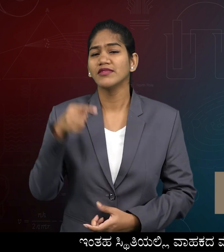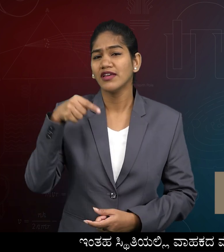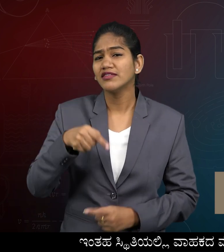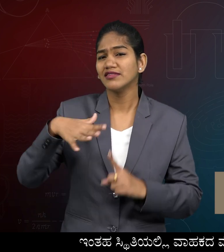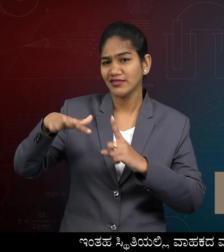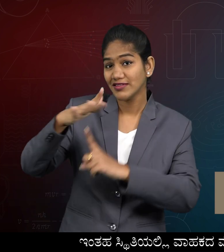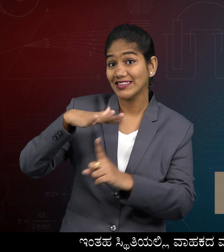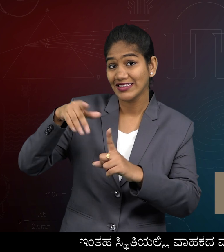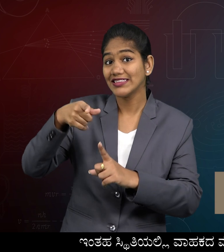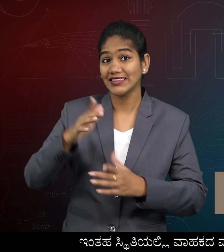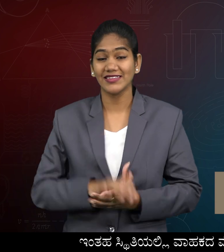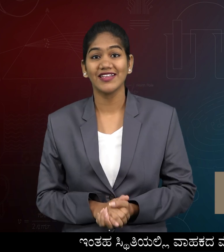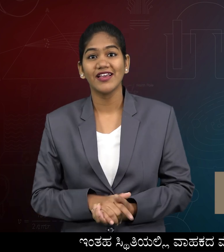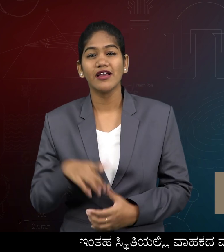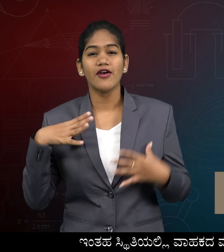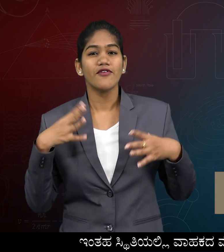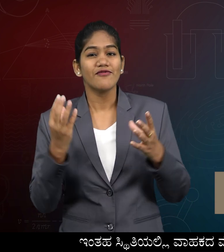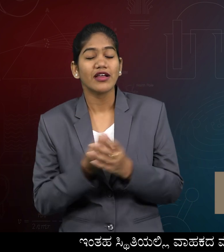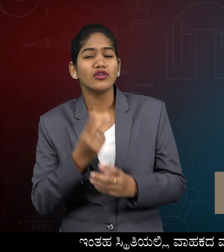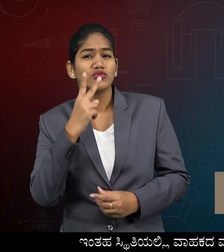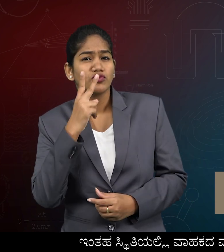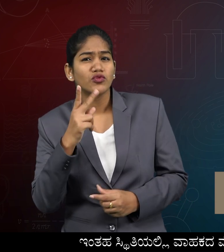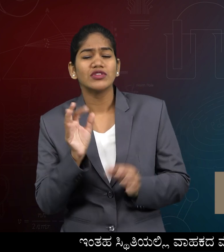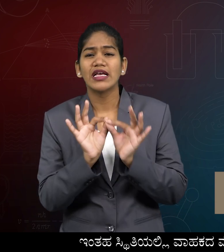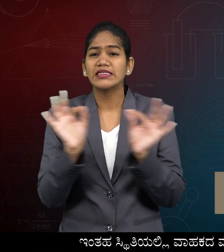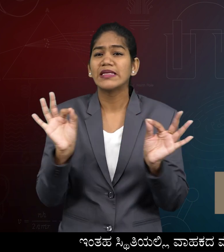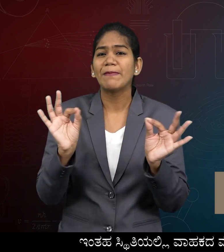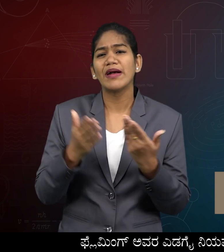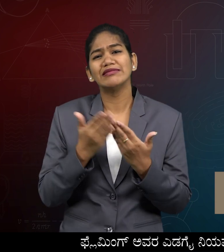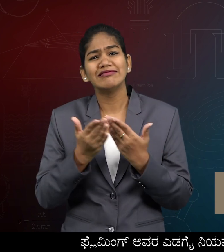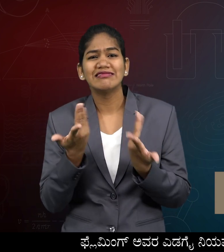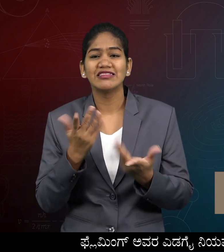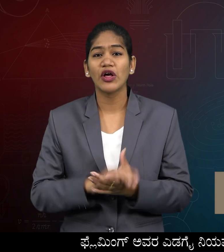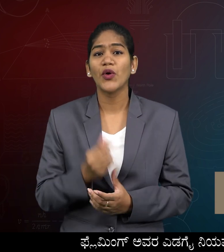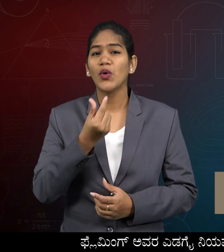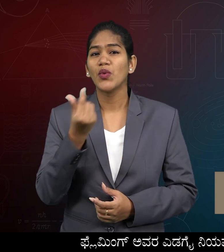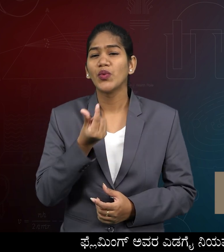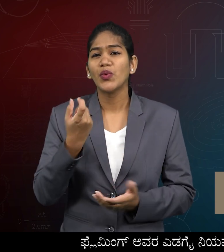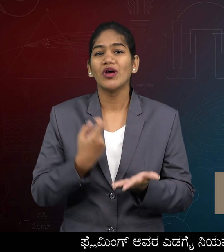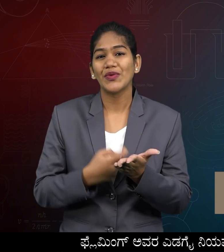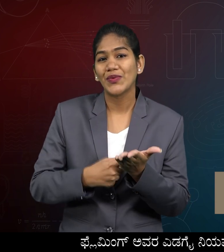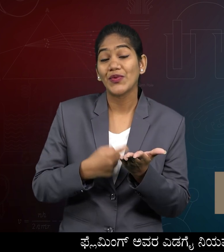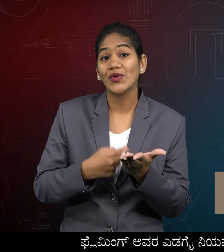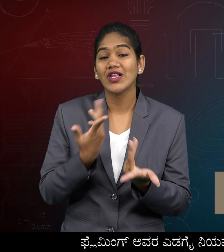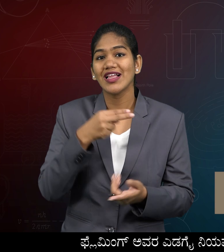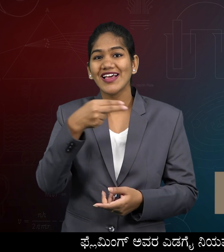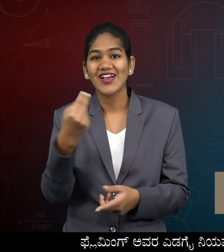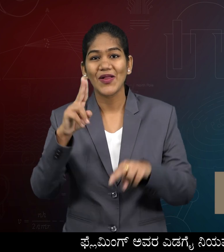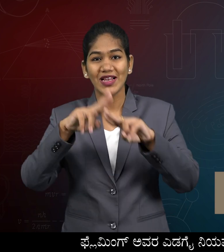ಇಂತಹ ಸ್ಥಿತಿಯಲ್ಲಿ ವಾಹಕದ ಮೇಲೆ ಬಲದ ದಿಕ್ಕನ್ನು ಕಂಡುಹಿಡಿಯಲು ನಾವು ಫ್ಲೆಮಿಂಗ್ ಅವರ ಎಡಗೈ ನಿಯಮ ಎಂಬ ಸರಳ